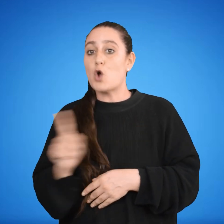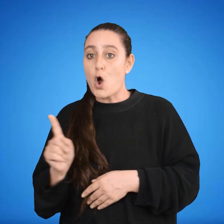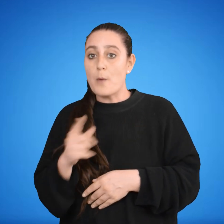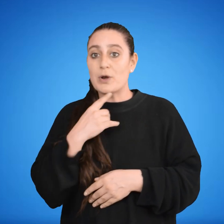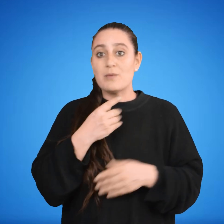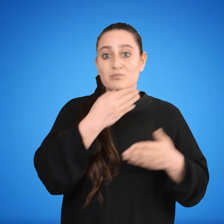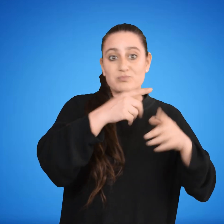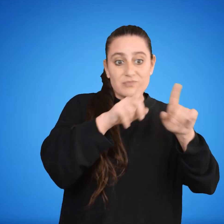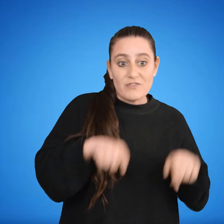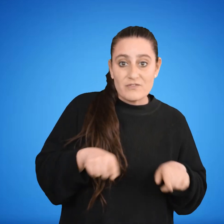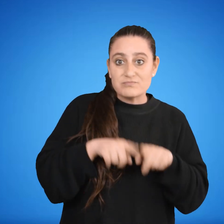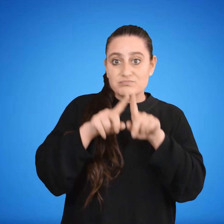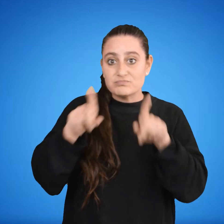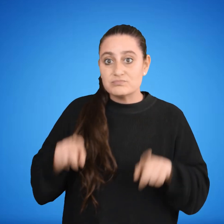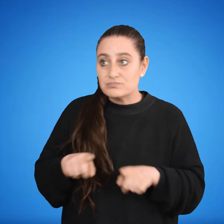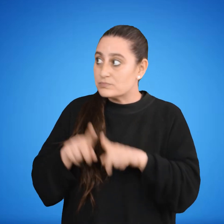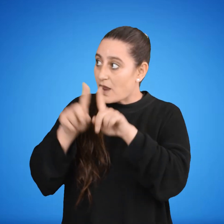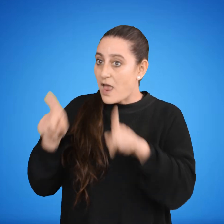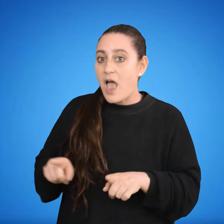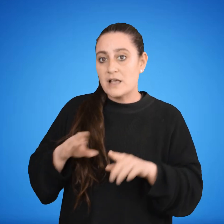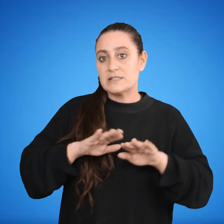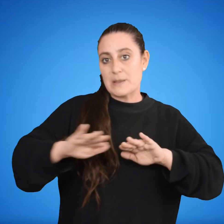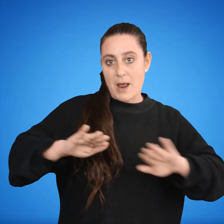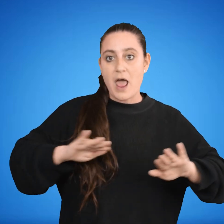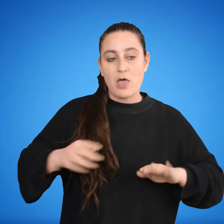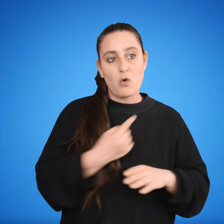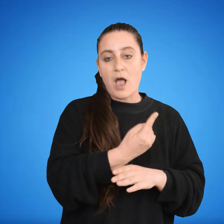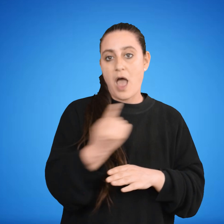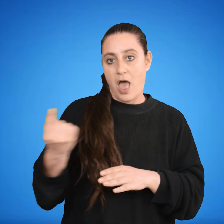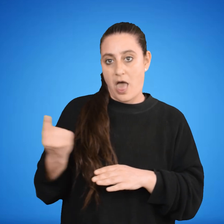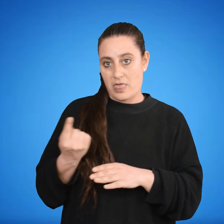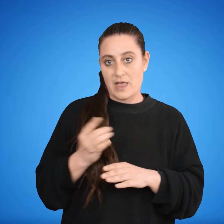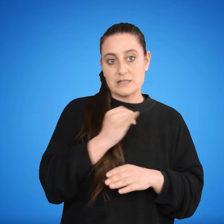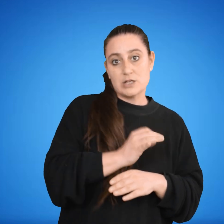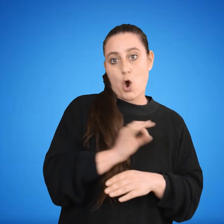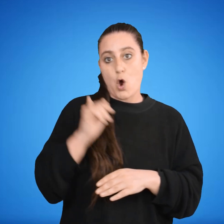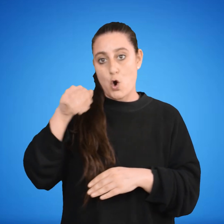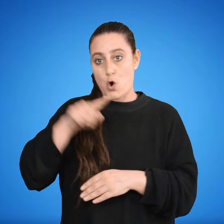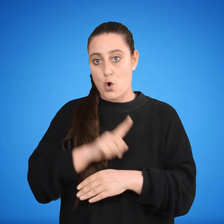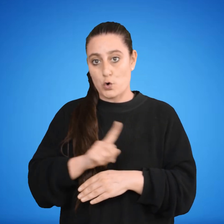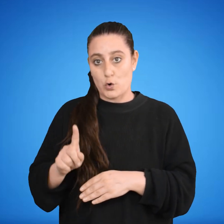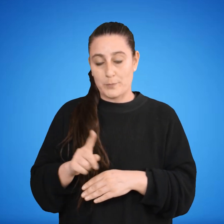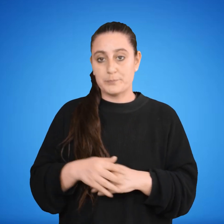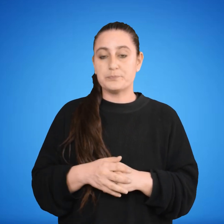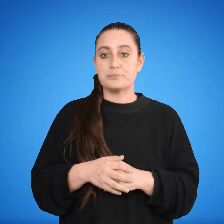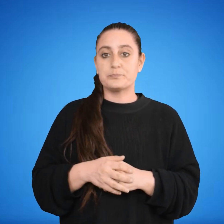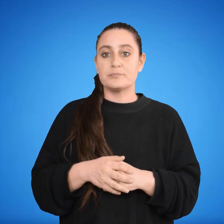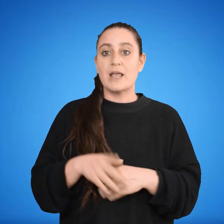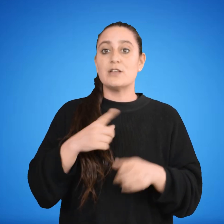por separado sobre cada uno de ellos. A tal efecto, la Convención Constituyente agrupará las reformas que por